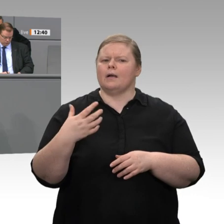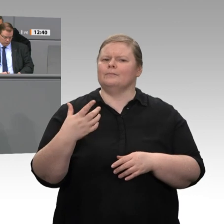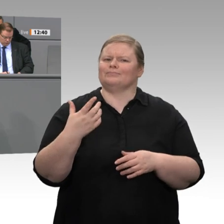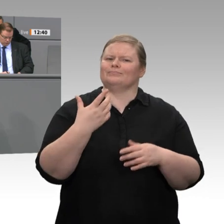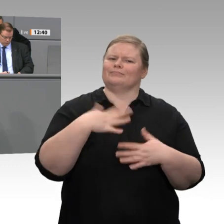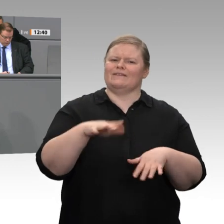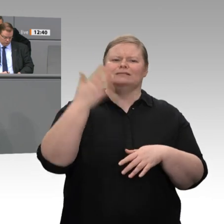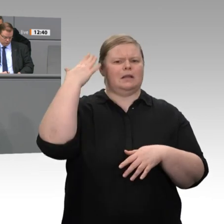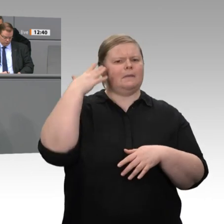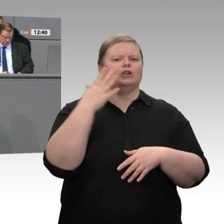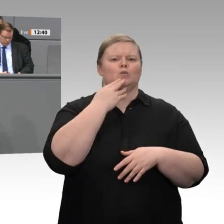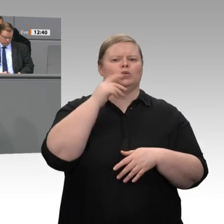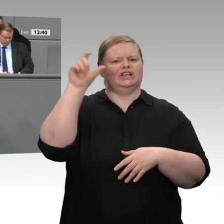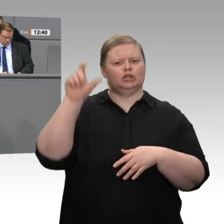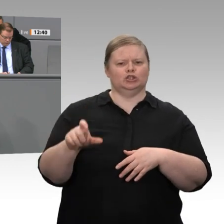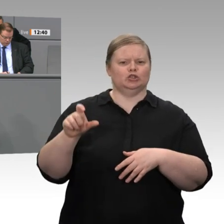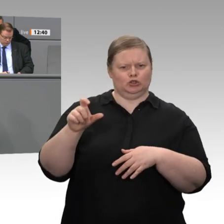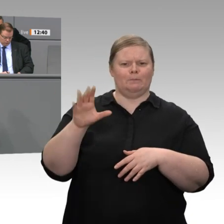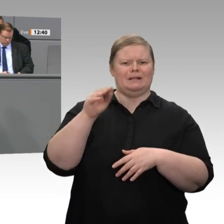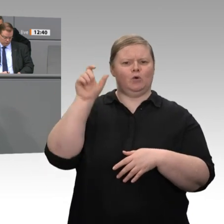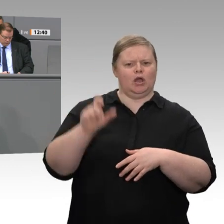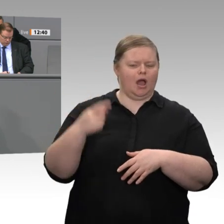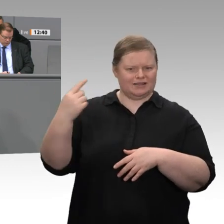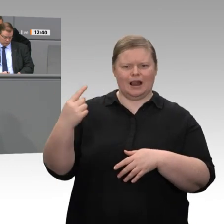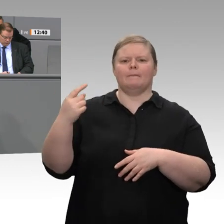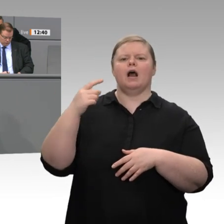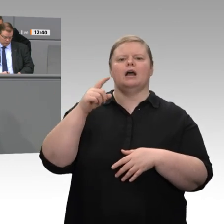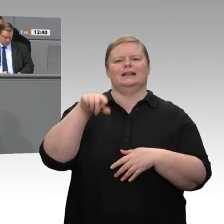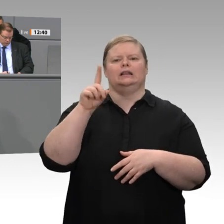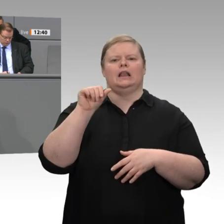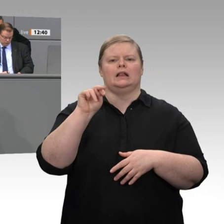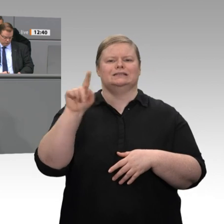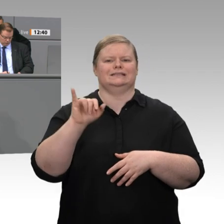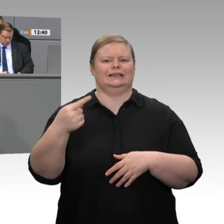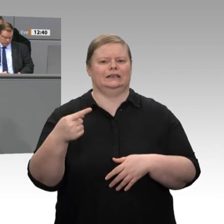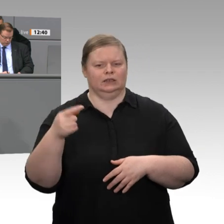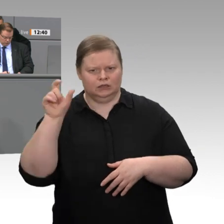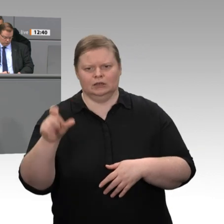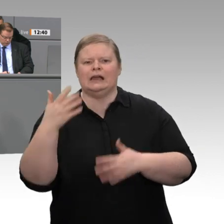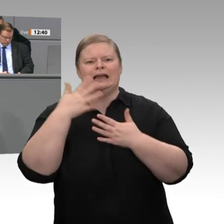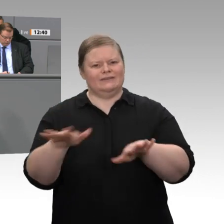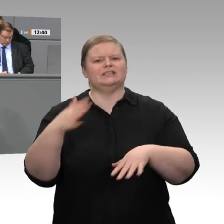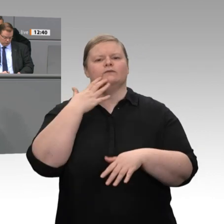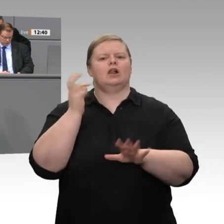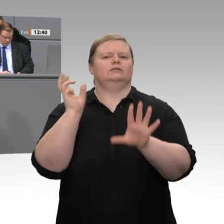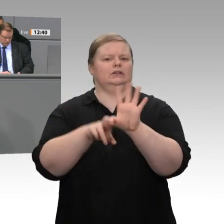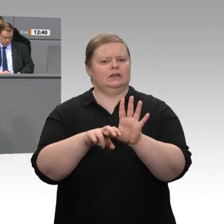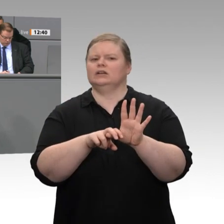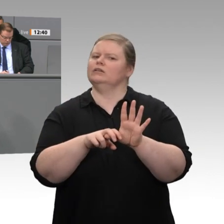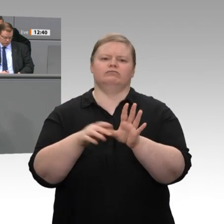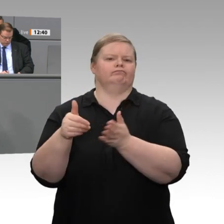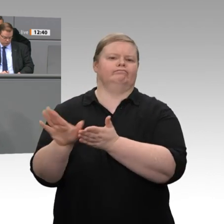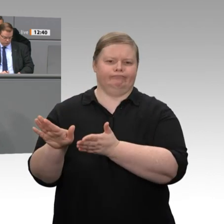Danzig nicht eingebürgert. Das ist eine Spezialgruppe, die quasi nicht ausgebürgert wurde, die ihre Staatsangehörigkeit nicht verloren hat, sondern die wurden gar